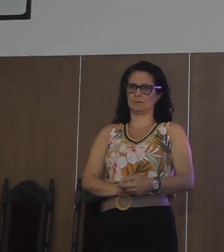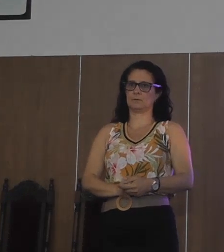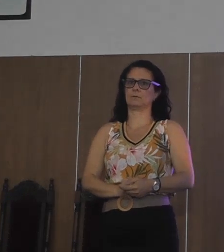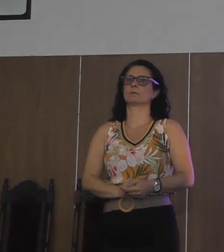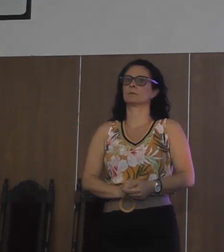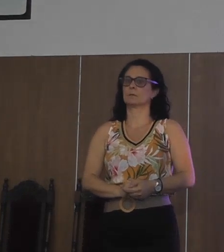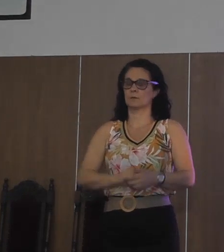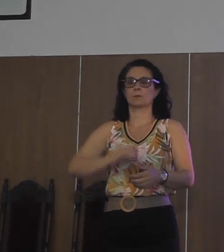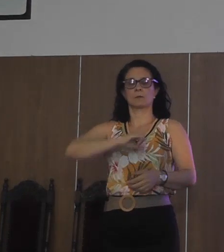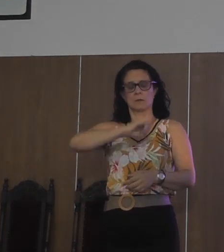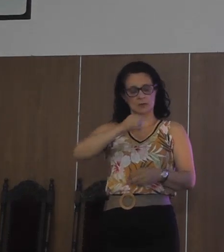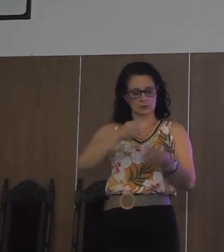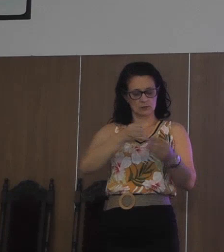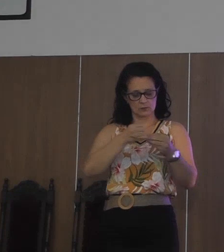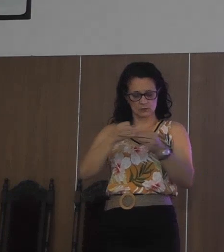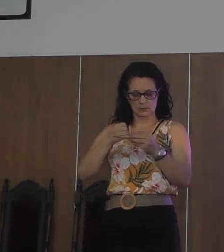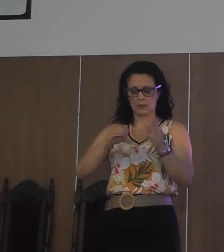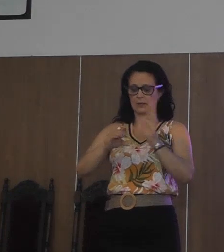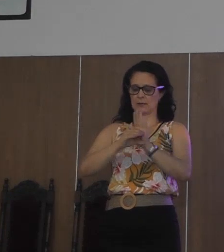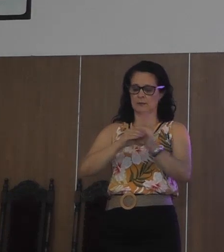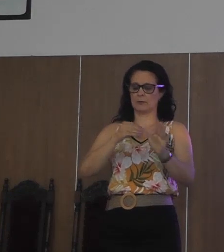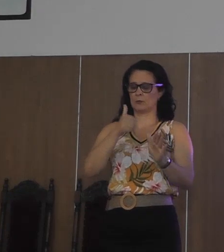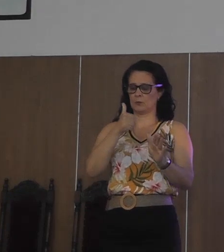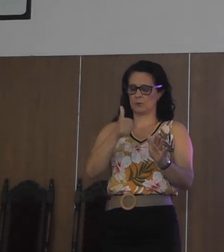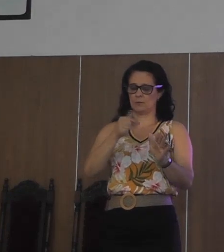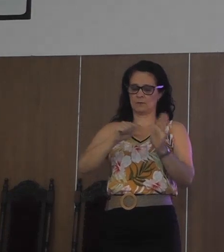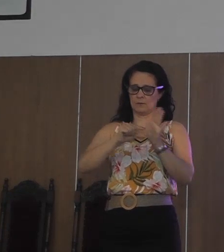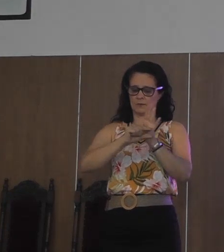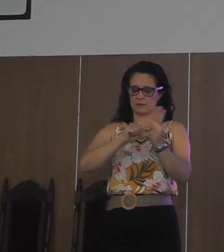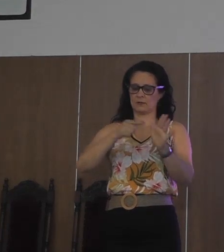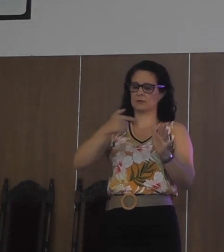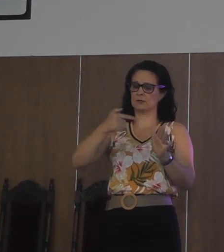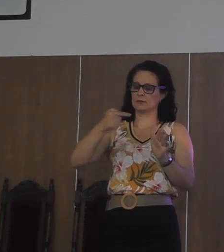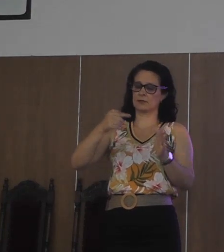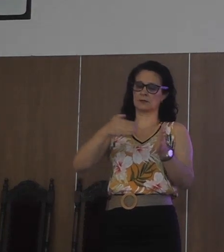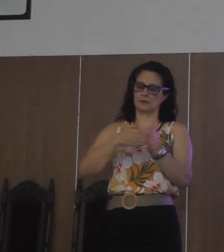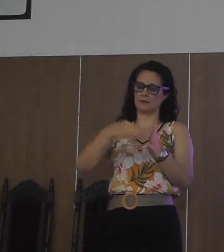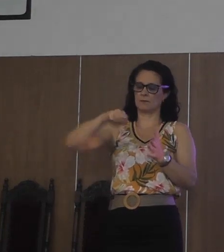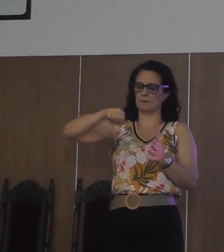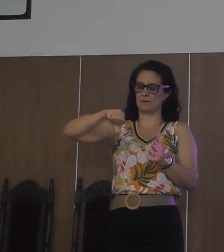Josué, capítulo 1, verso número 7 até o 9.